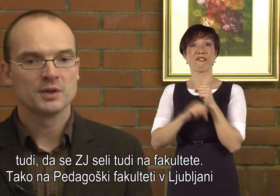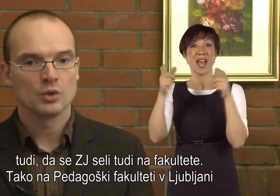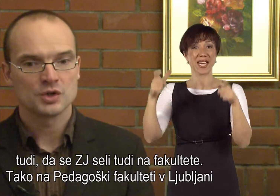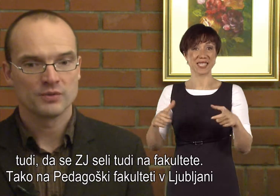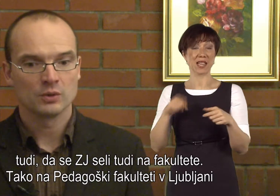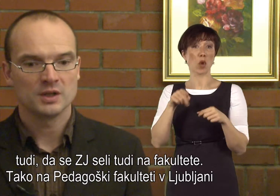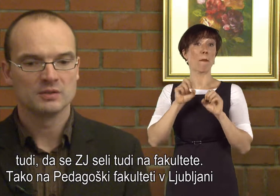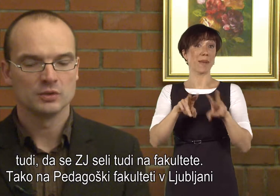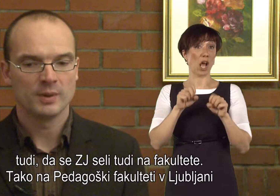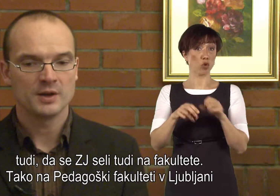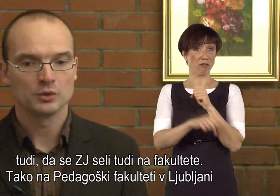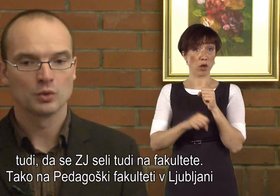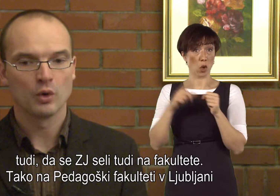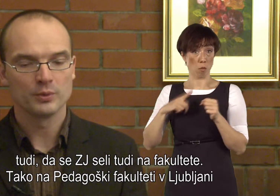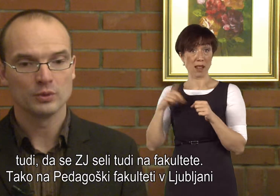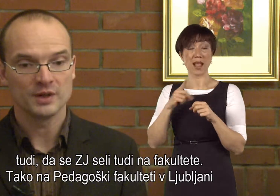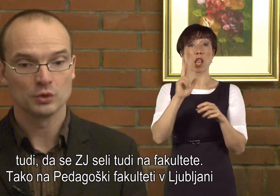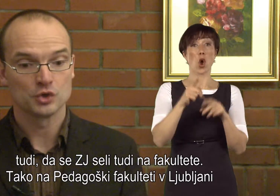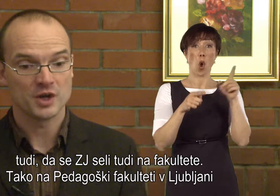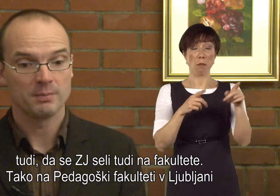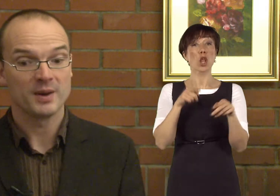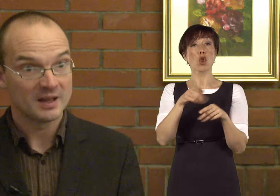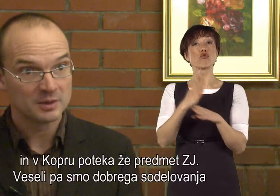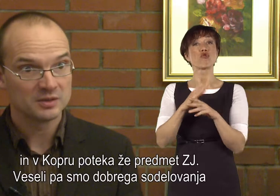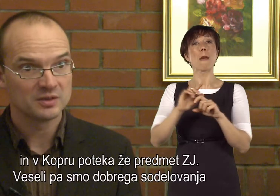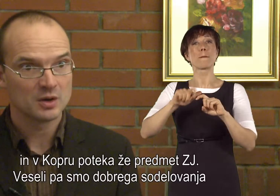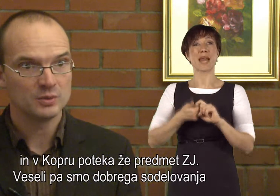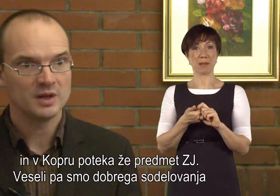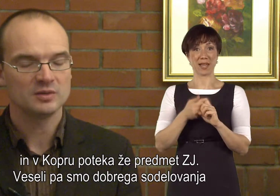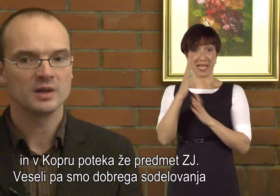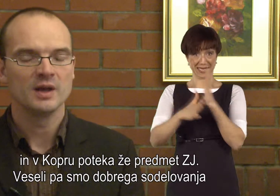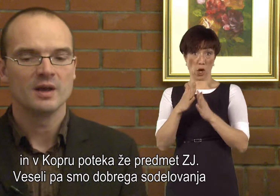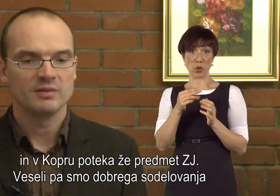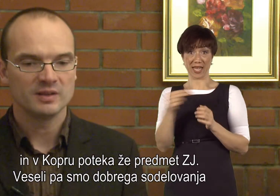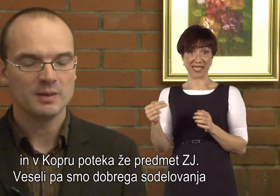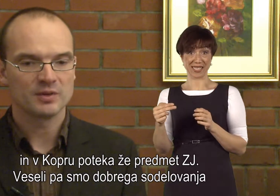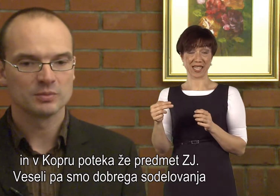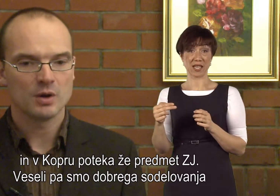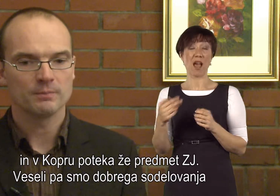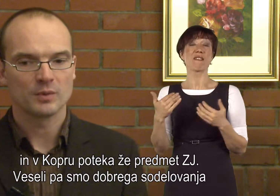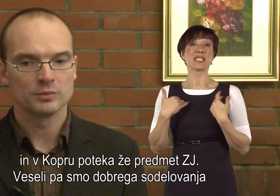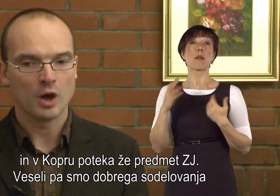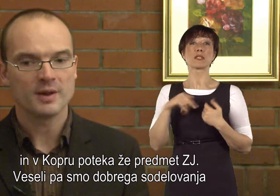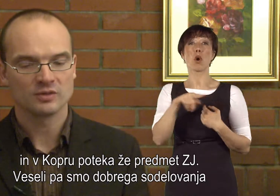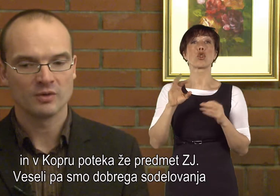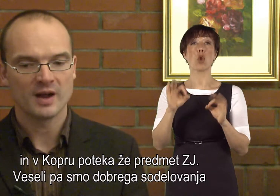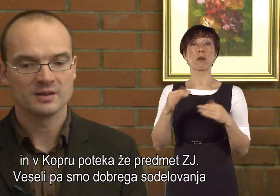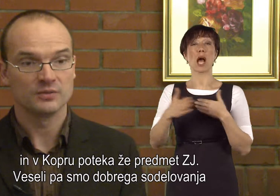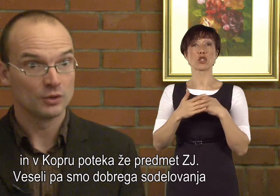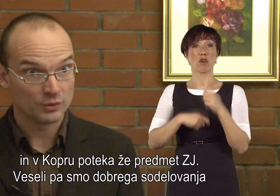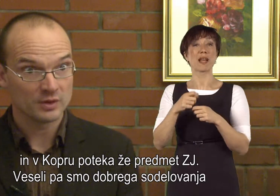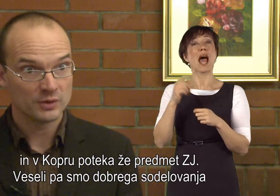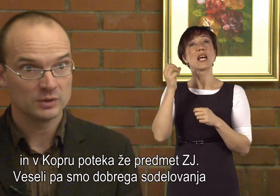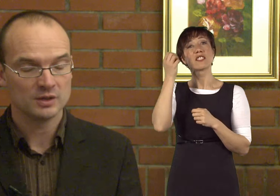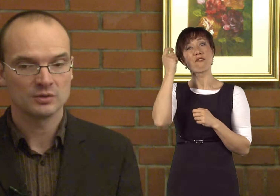Tako na Pedagoški fakulteti v Ljubljani kot v Kopru je to že predmet znakovni jezik. Veseli pa smo dobrega sodelovanja